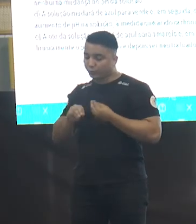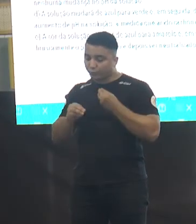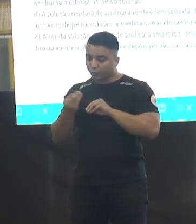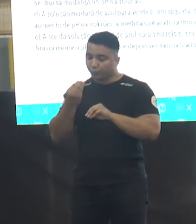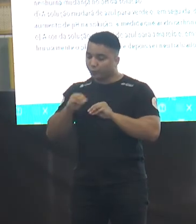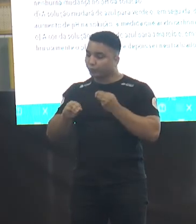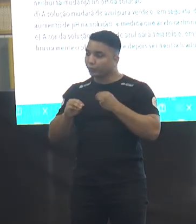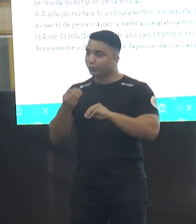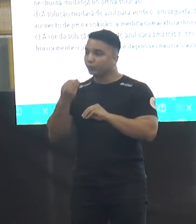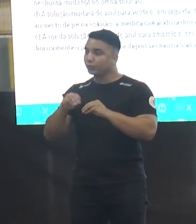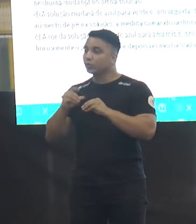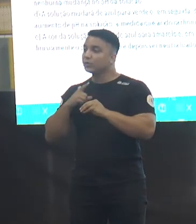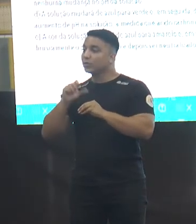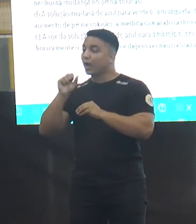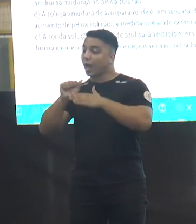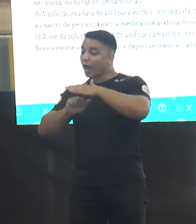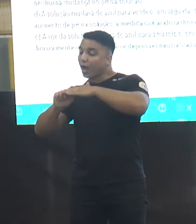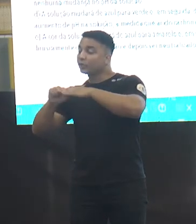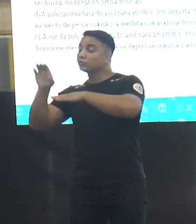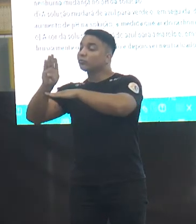ácido mais base dá o quê?